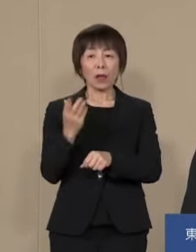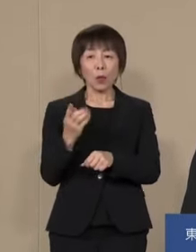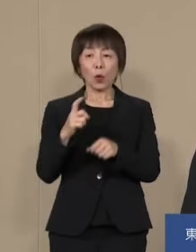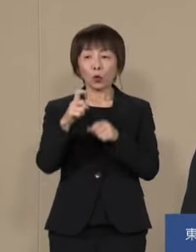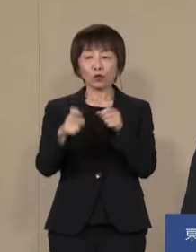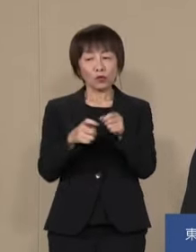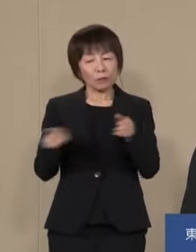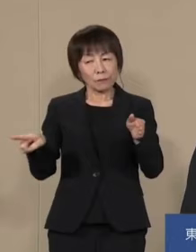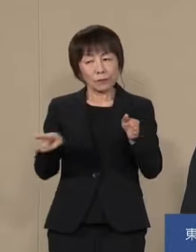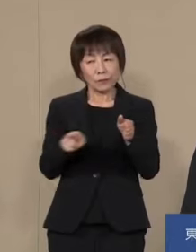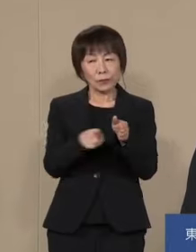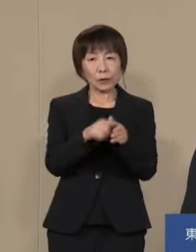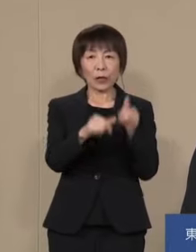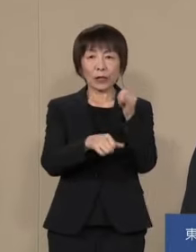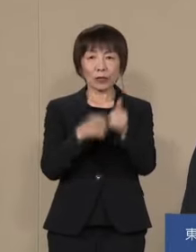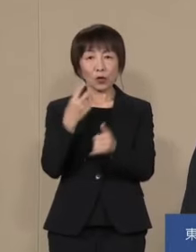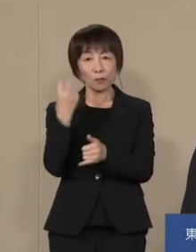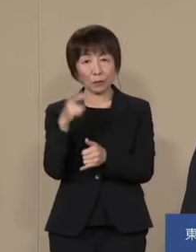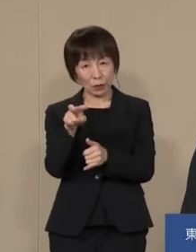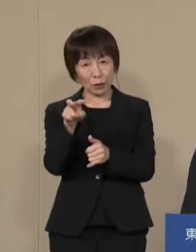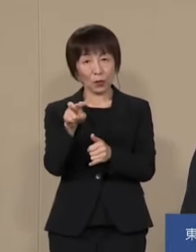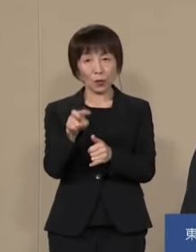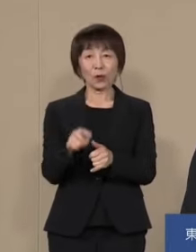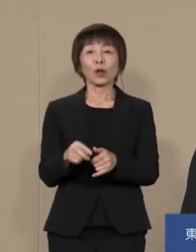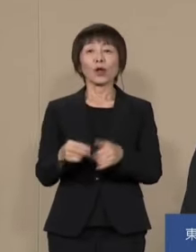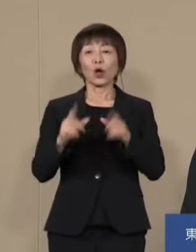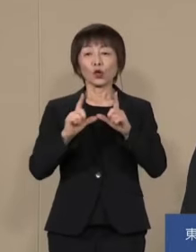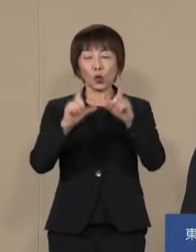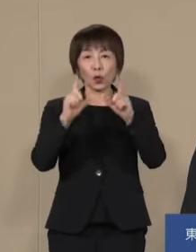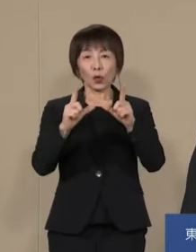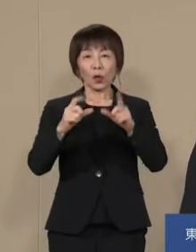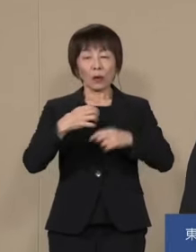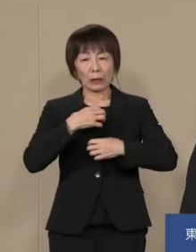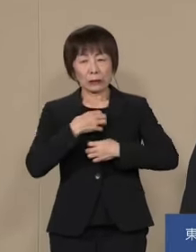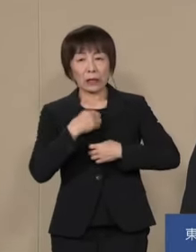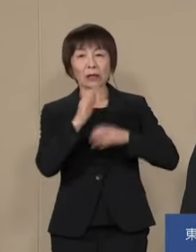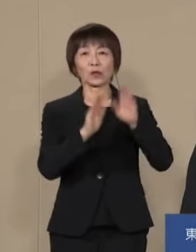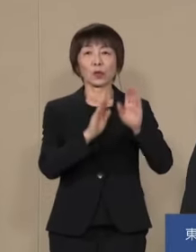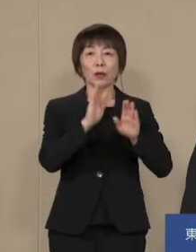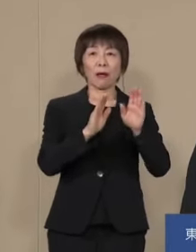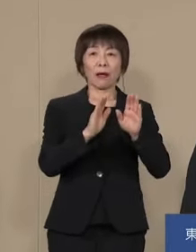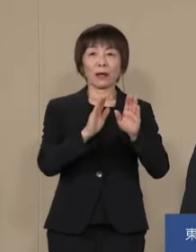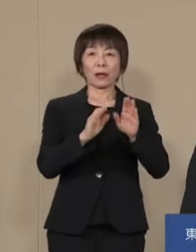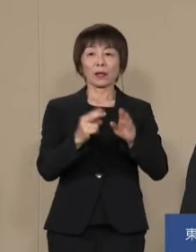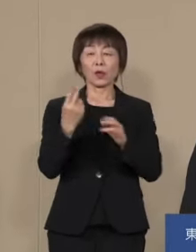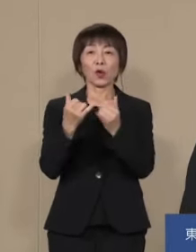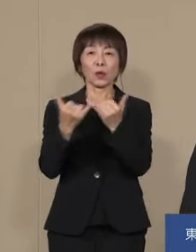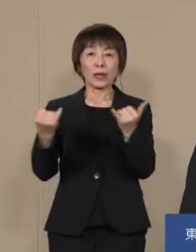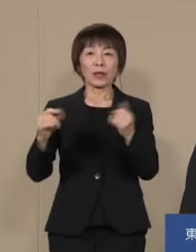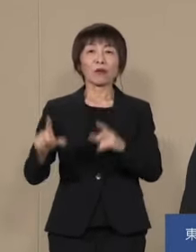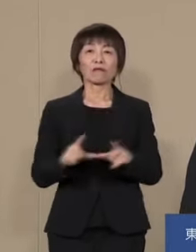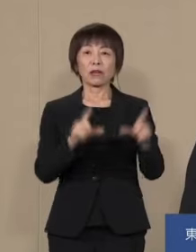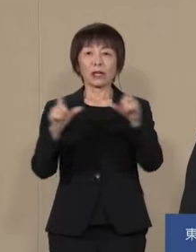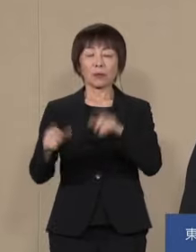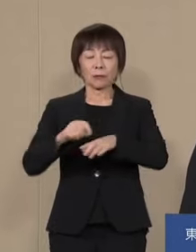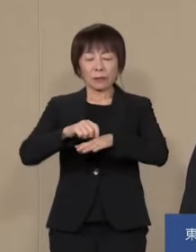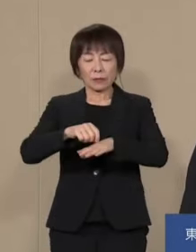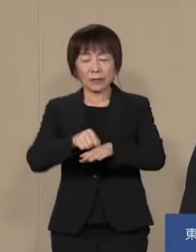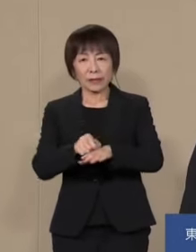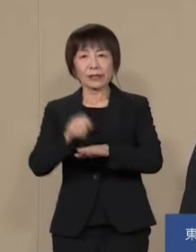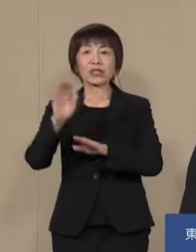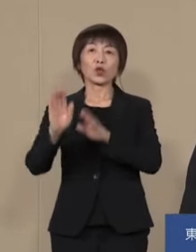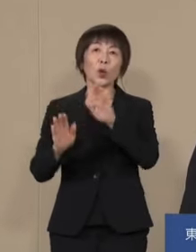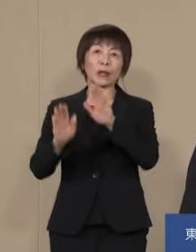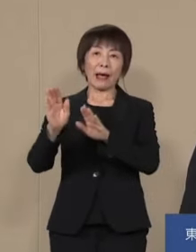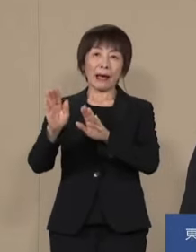東京の歴史を見れば東京の治安はより悪化しまた都民の暮らしもどんどん厳しいものになっ